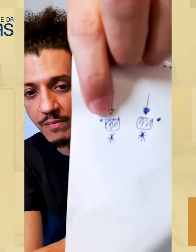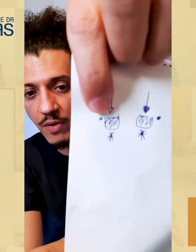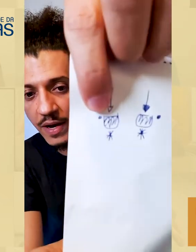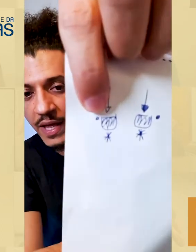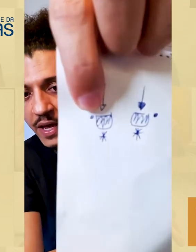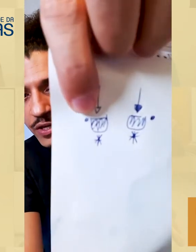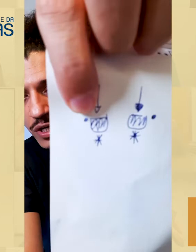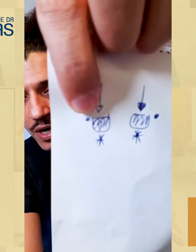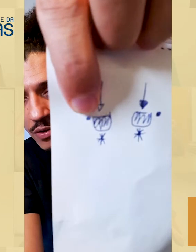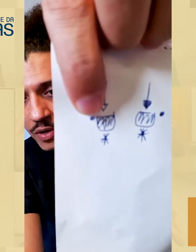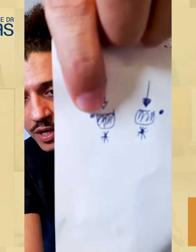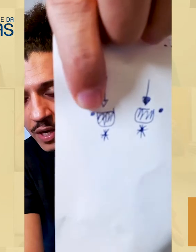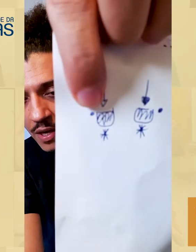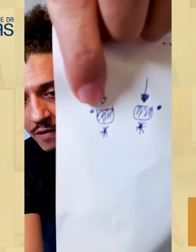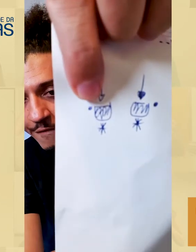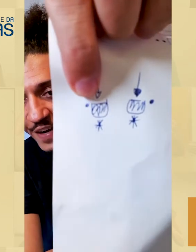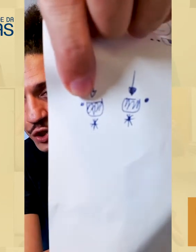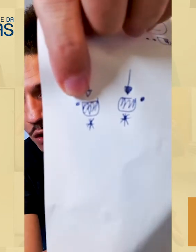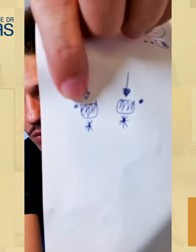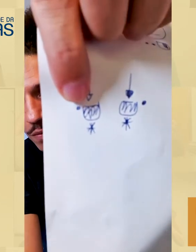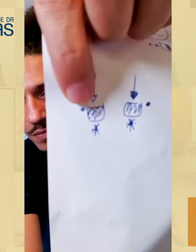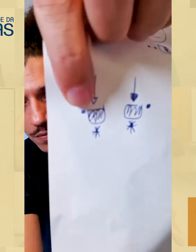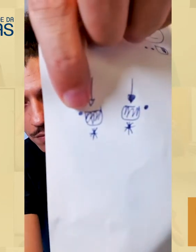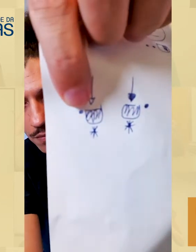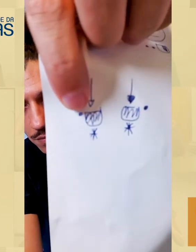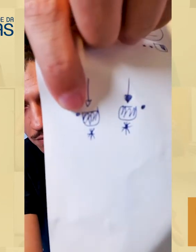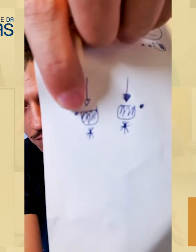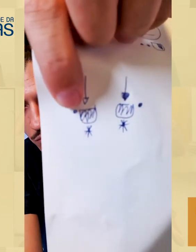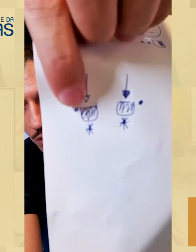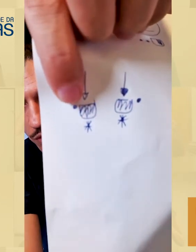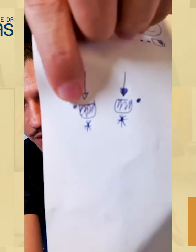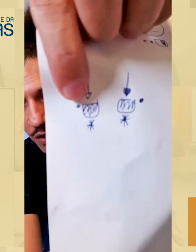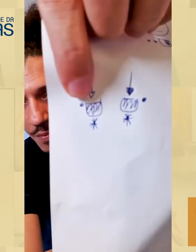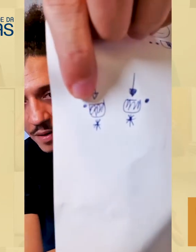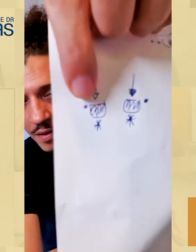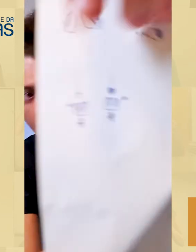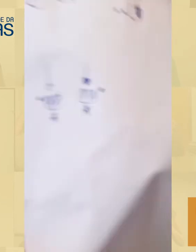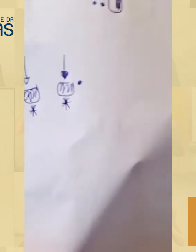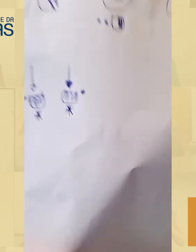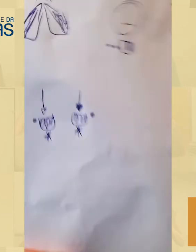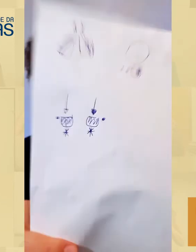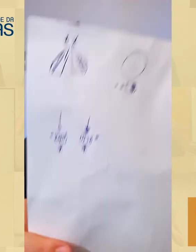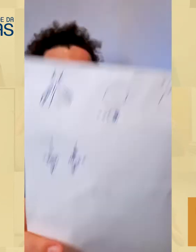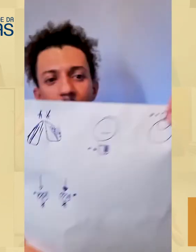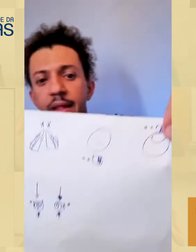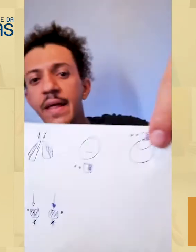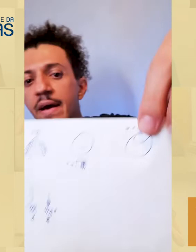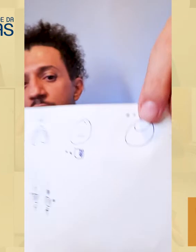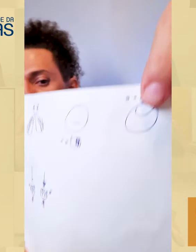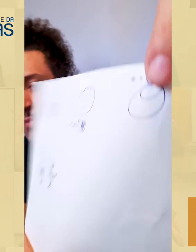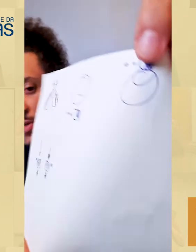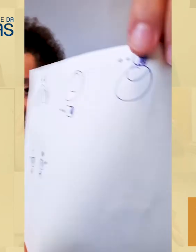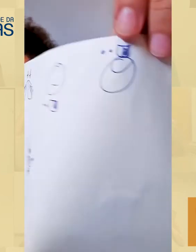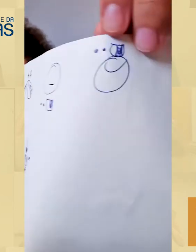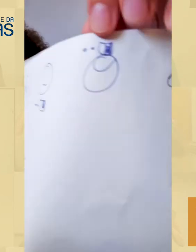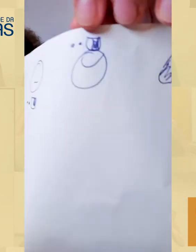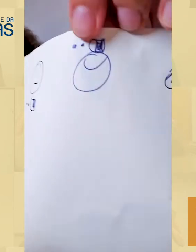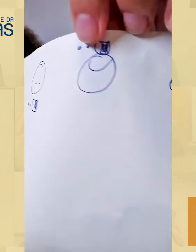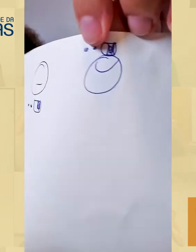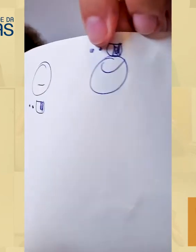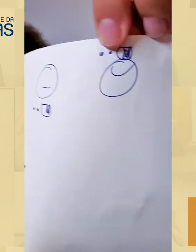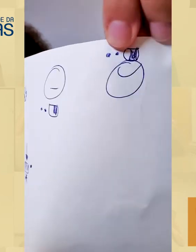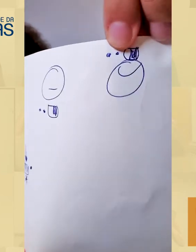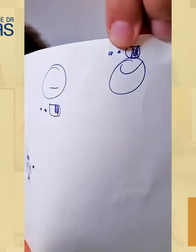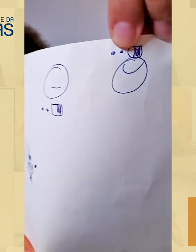tem essa bolinha indicando que fechou. Só que só tem uma. No sinal de aprender, que eu tinha mostrado antes,